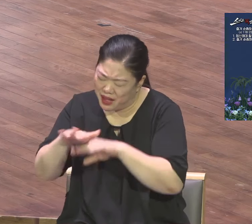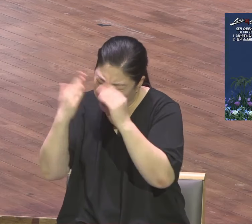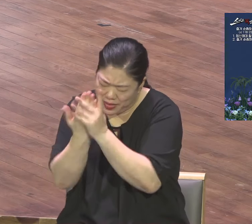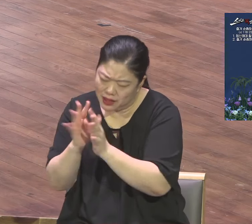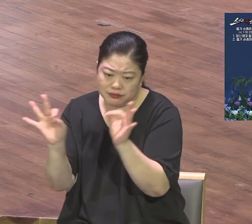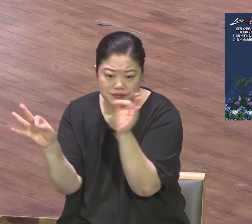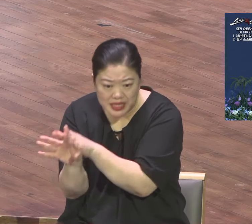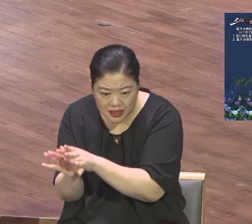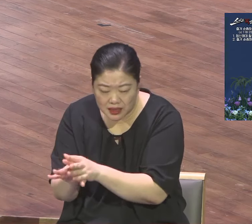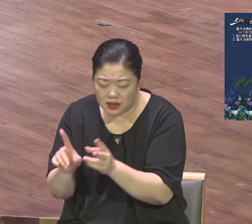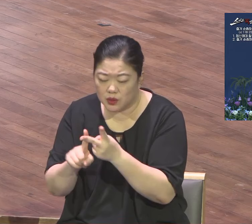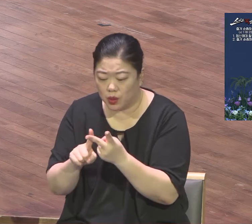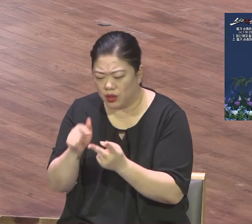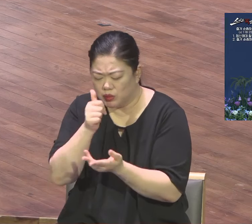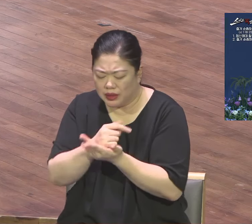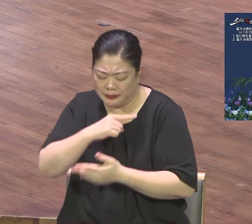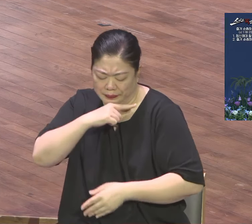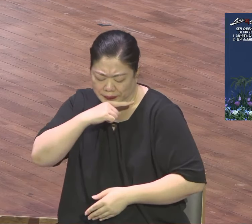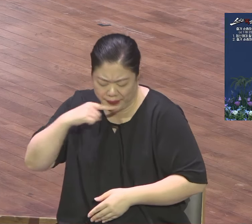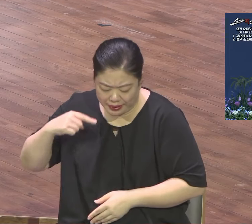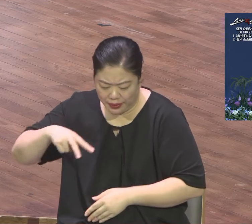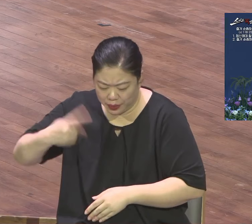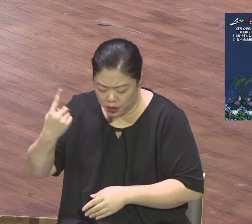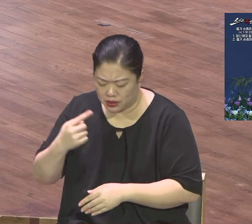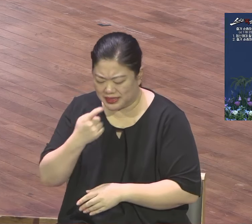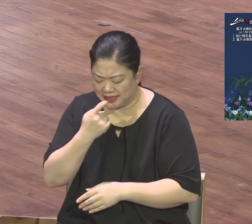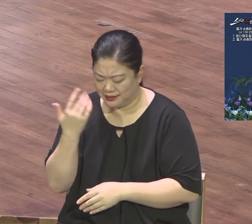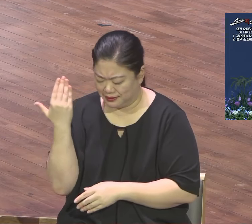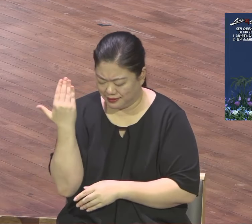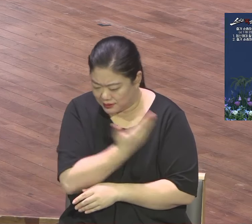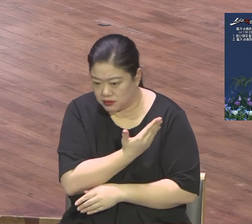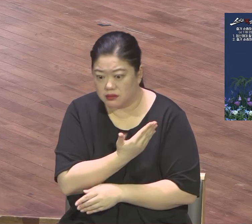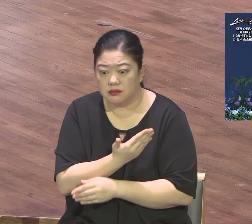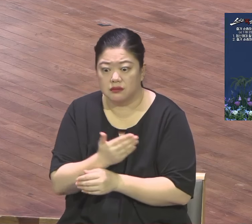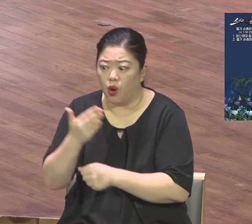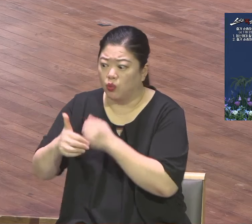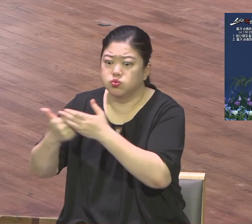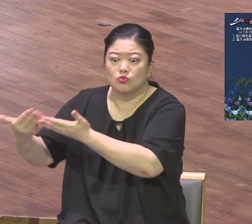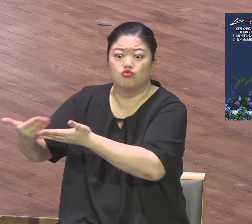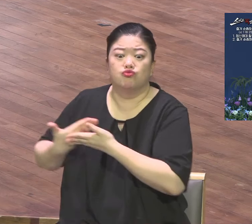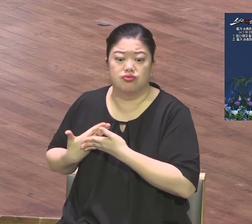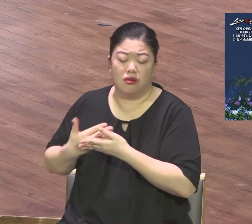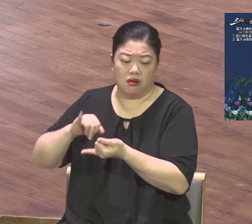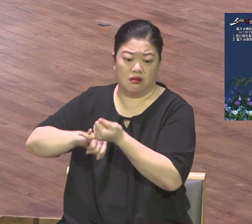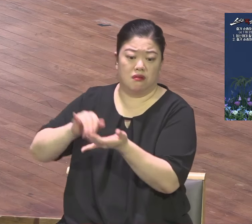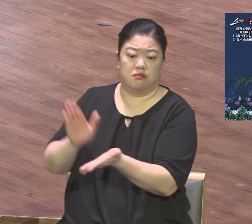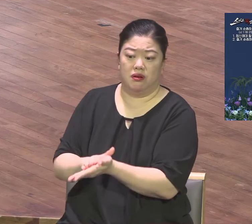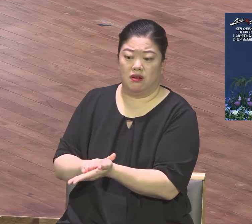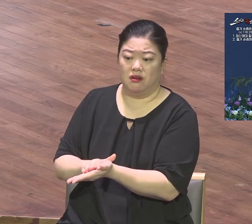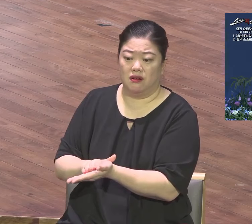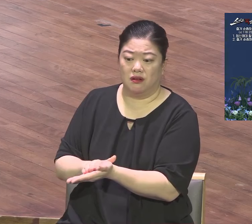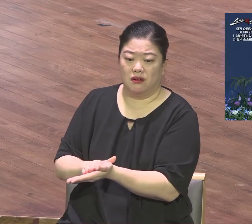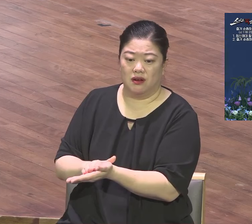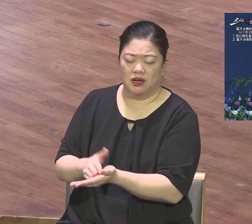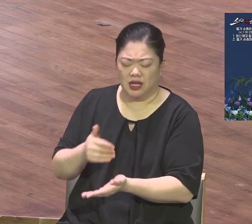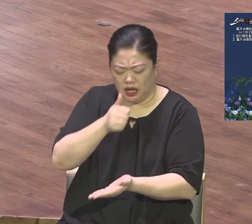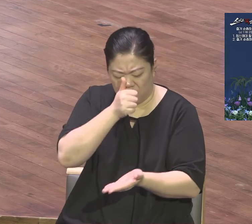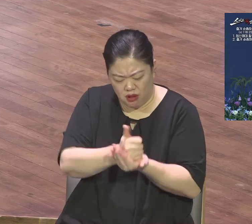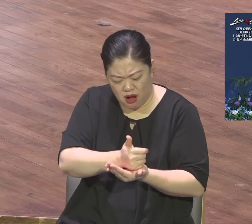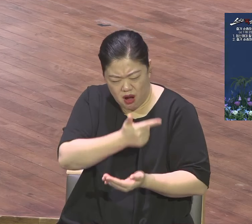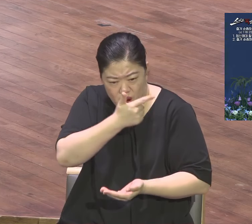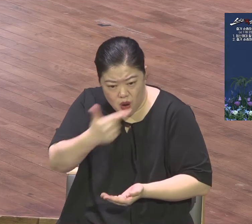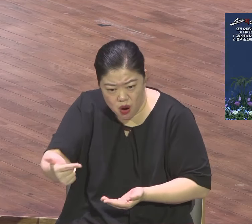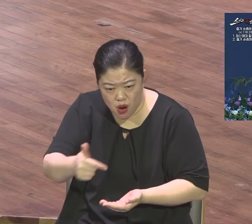진홍같이 붉을지라도 양털같이 희게 되리라. 아무리 큰 죄를 지었다